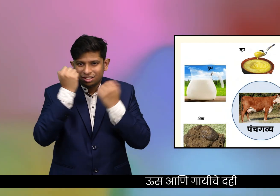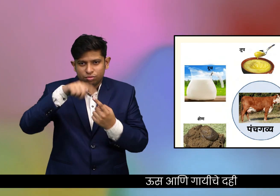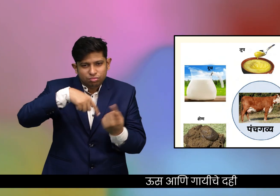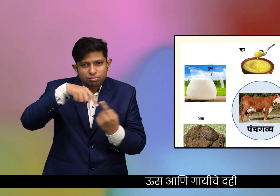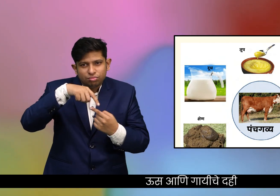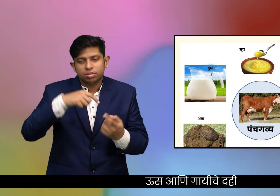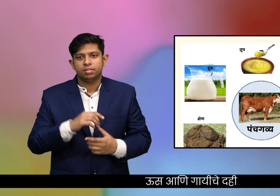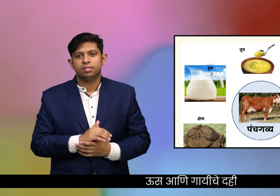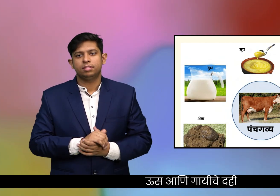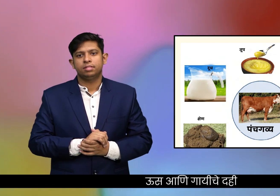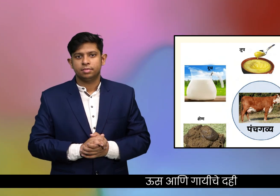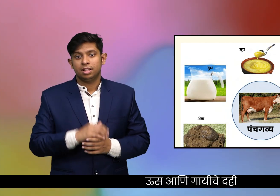ऊस आणि गायीचे घी